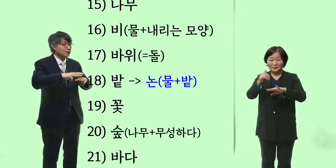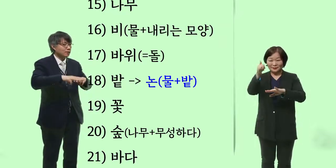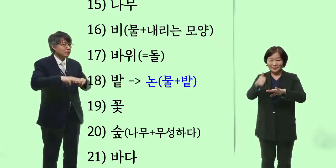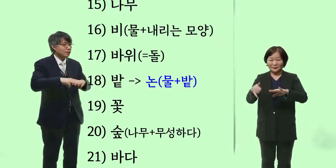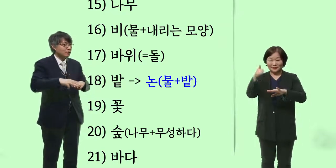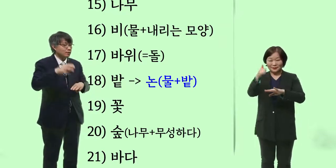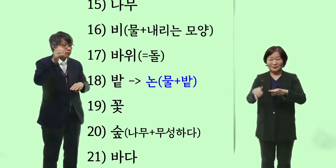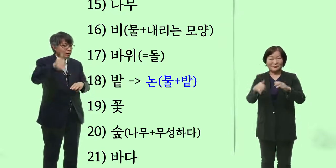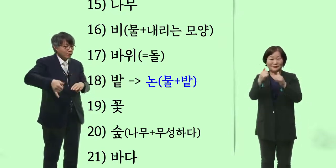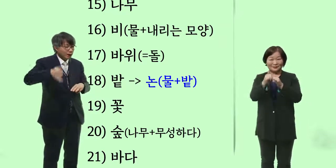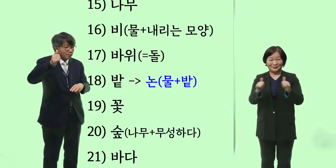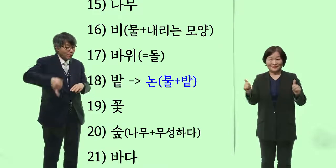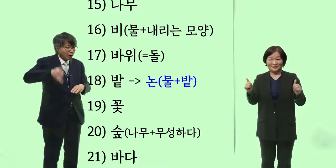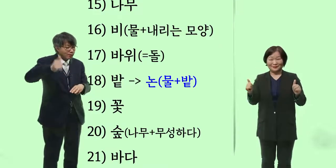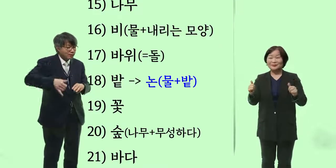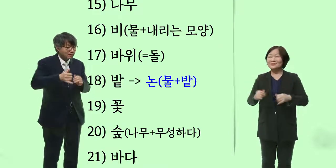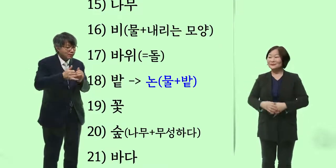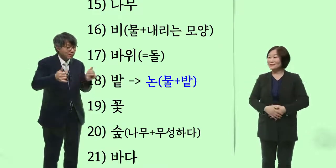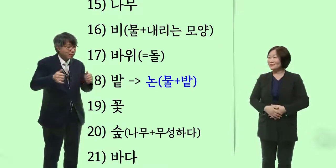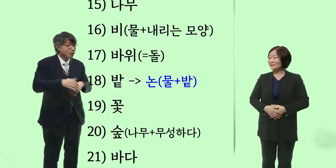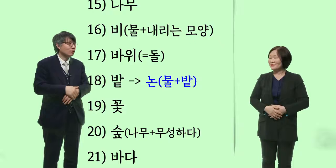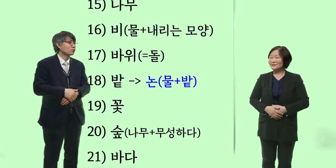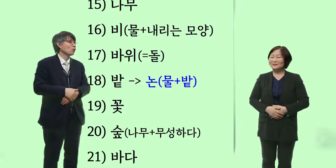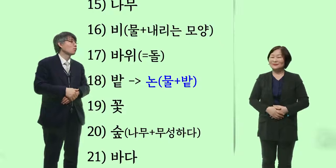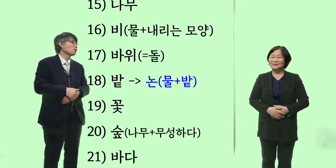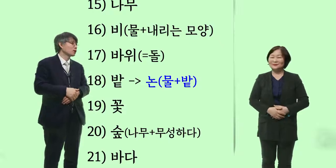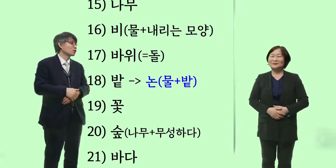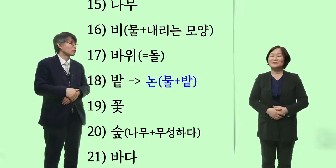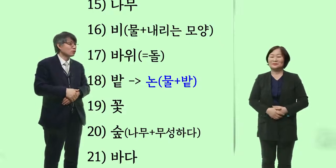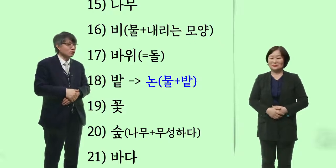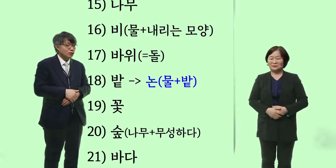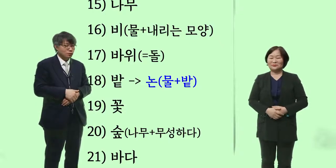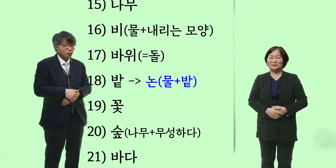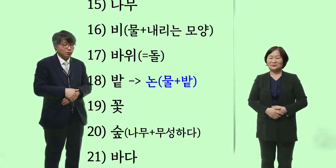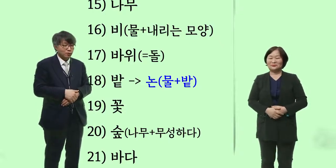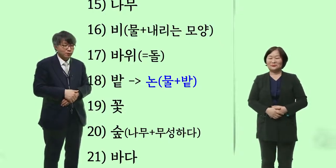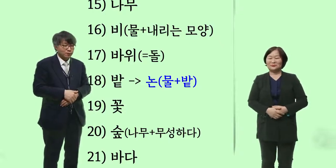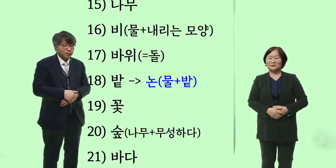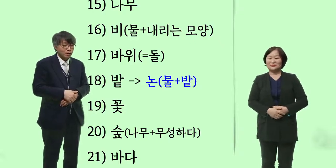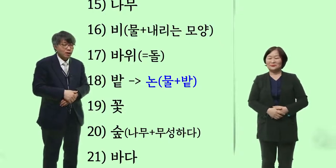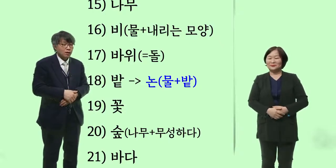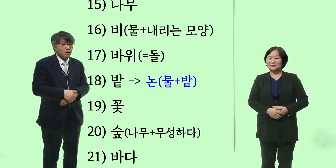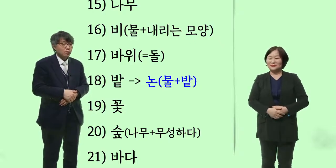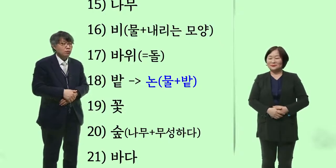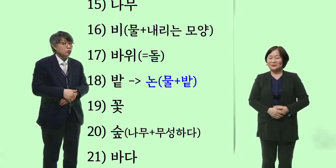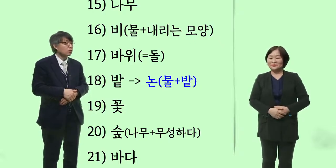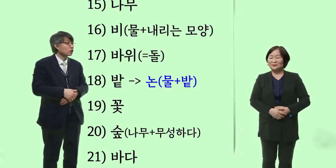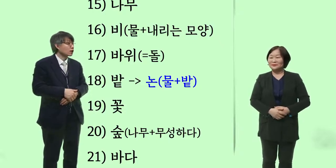밭에서 이렇게 막 뭐 하는 사람 하면 농부입니다. 농부고요. 노는 어떻게